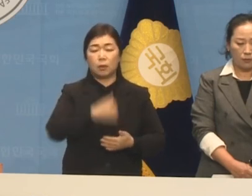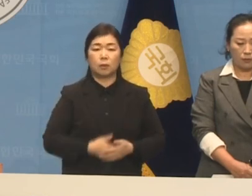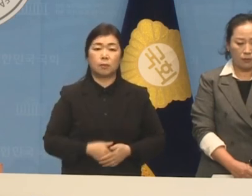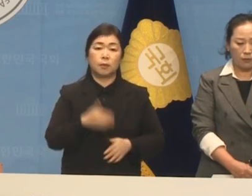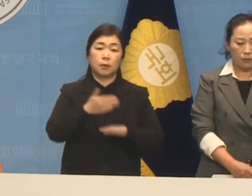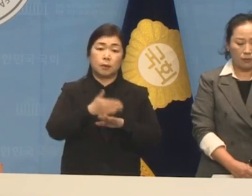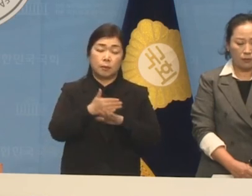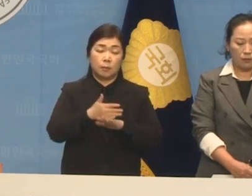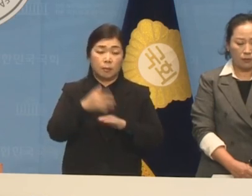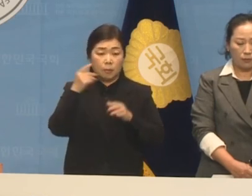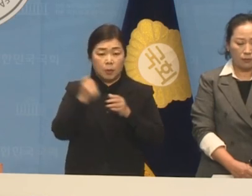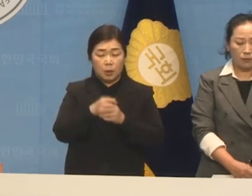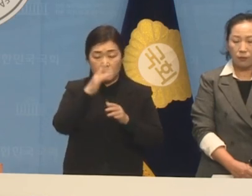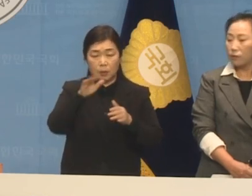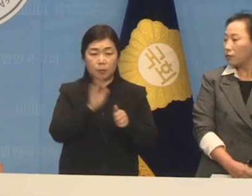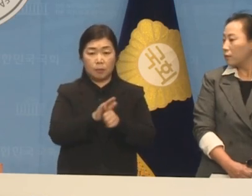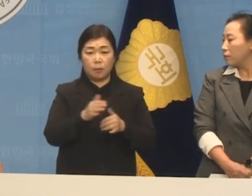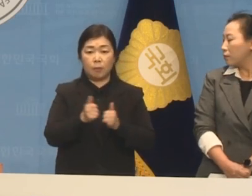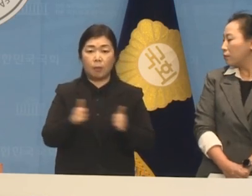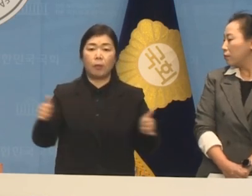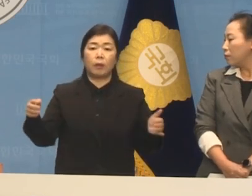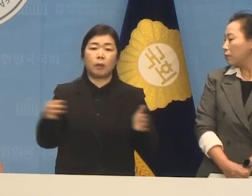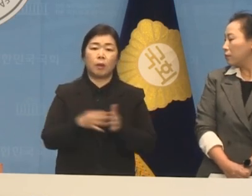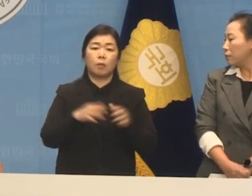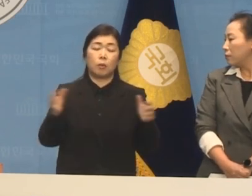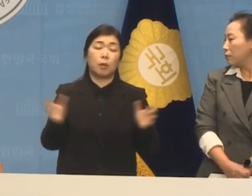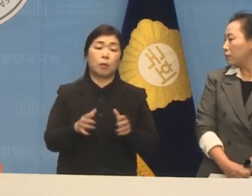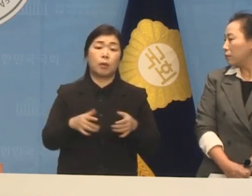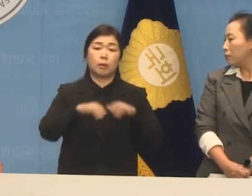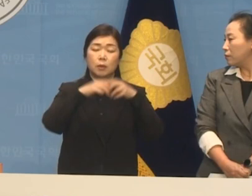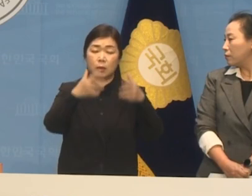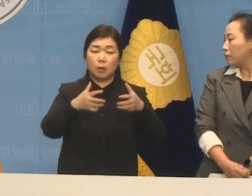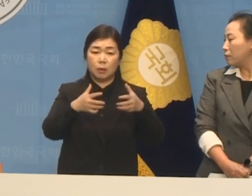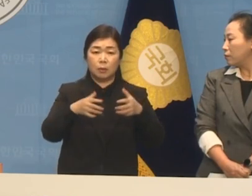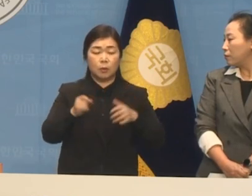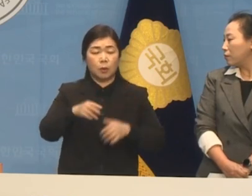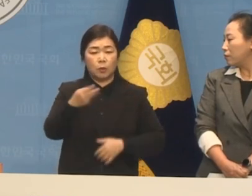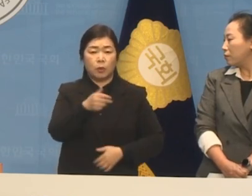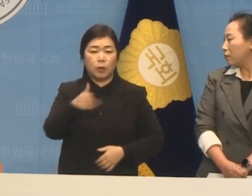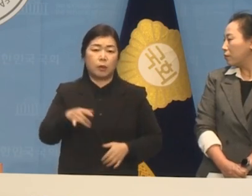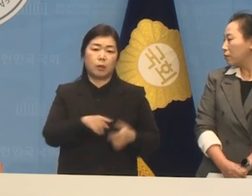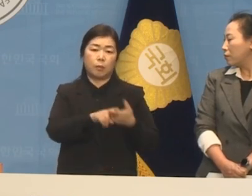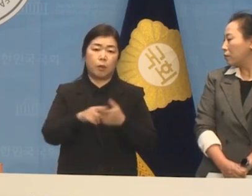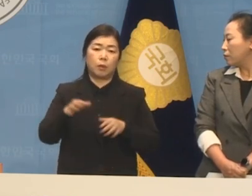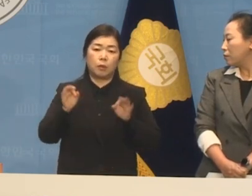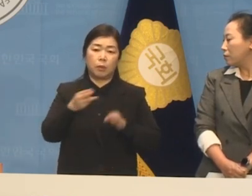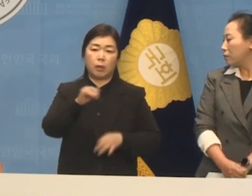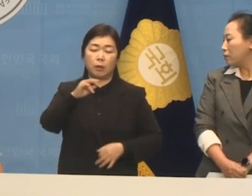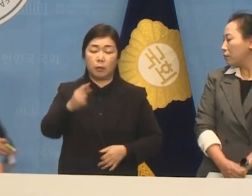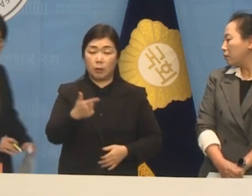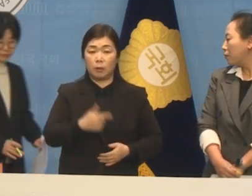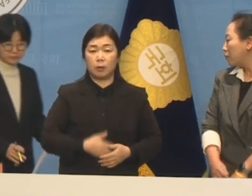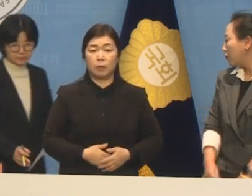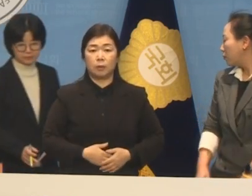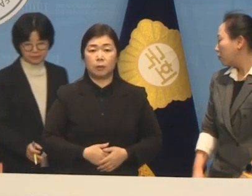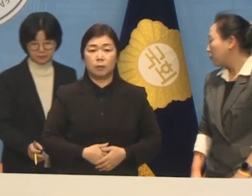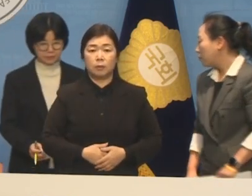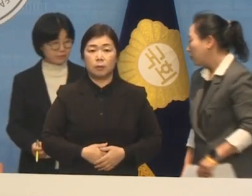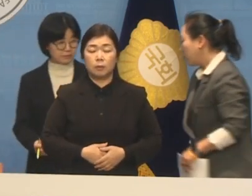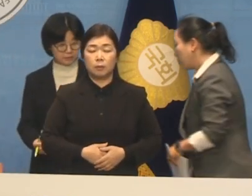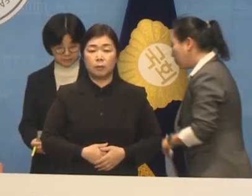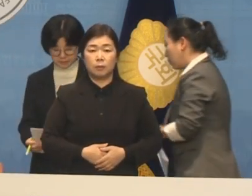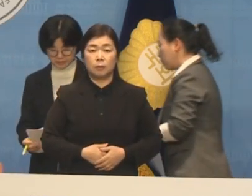감사합니다. 희귀 난치질환을 지원하는 사단법인 모두 함께하는 세상 한국누계리연맹 회장 김태현.